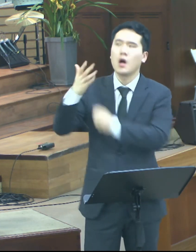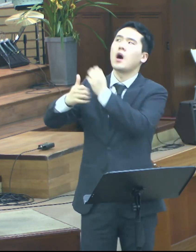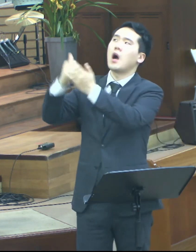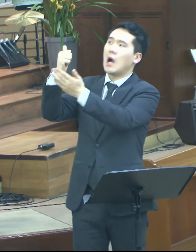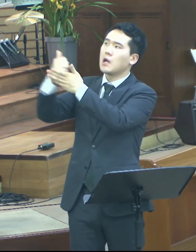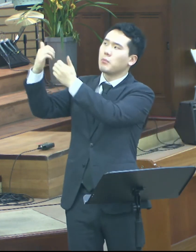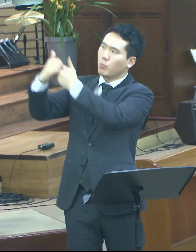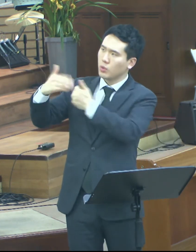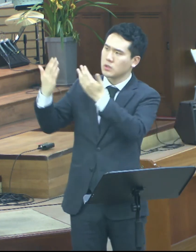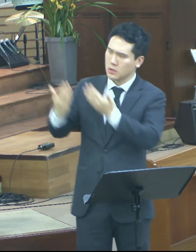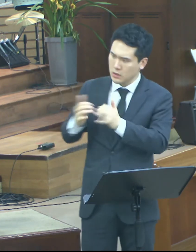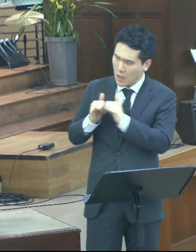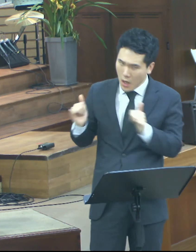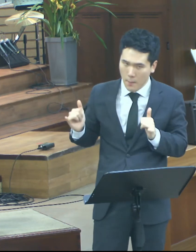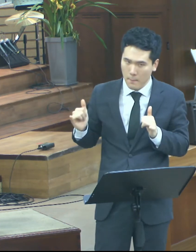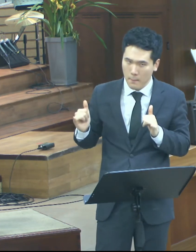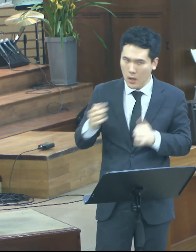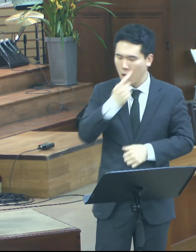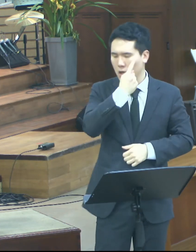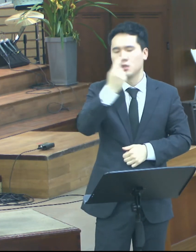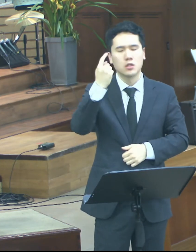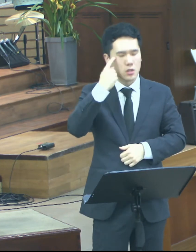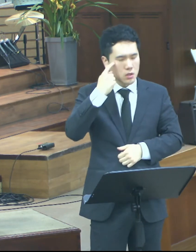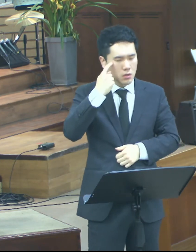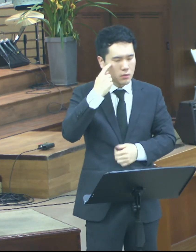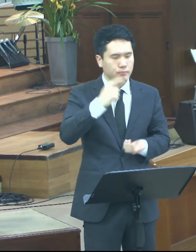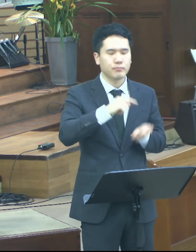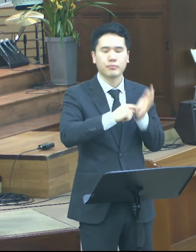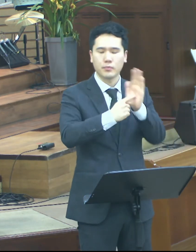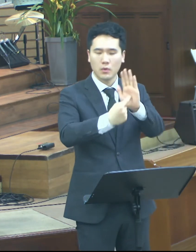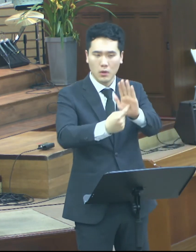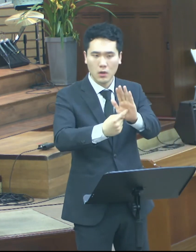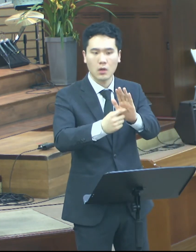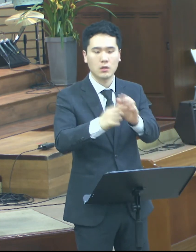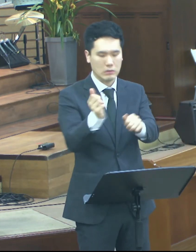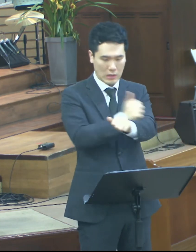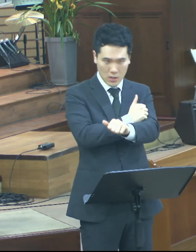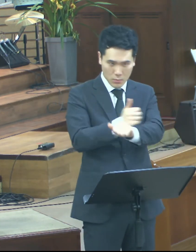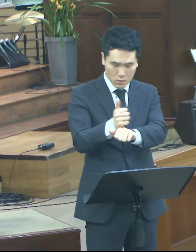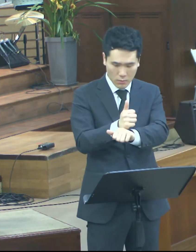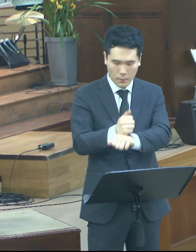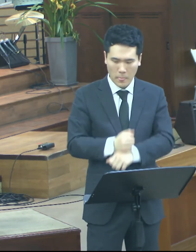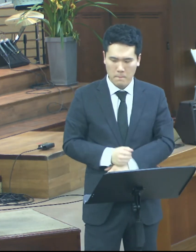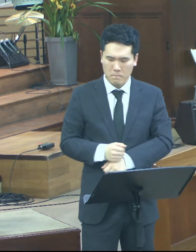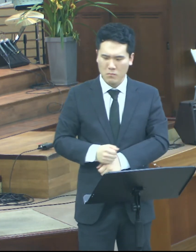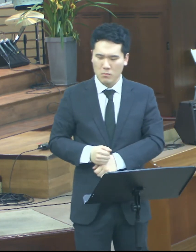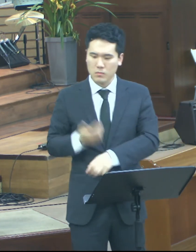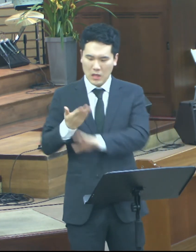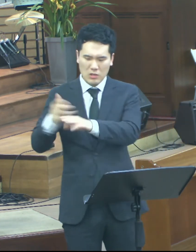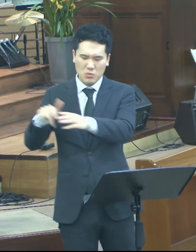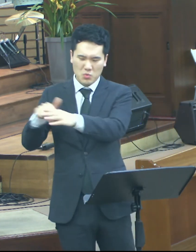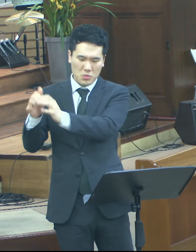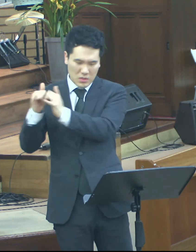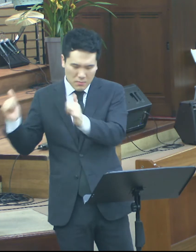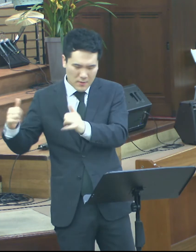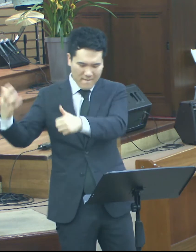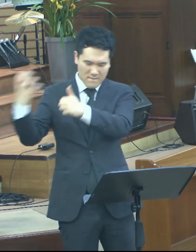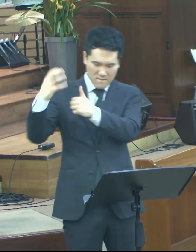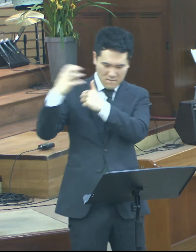하면서 종교인들이 쫓아내는 그 압박 속에서 피해를 입었습니다. 예수님은 자신이